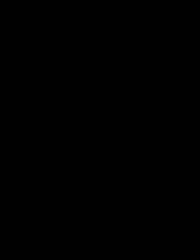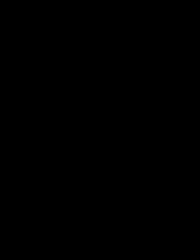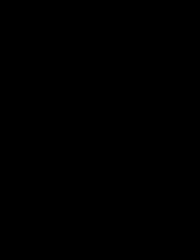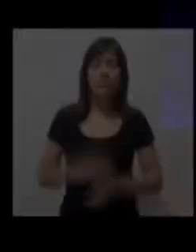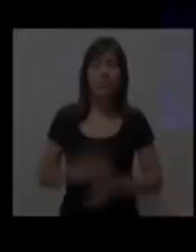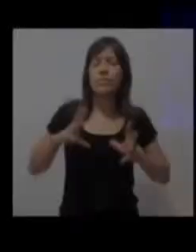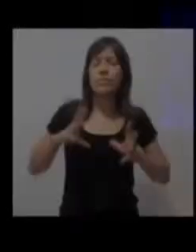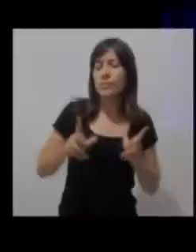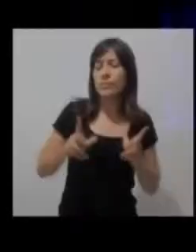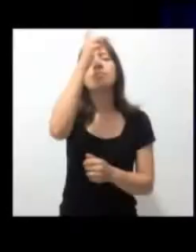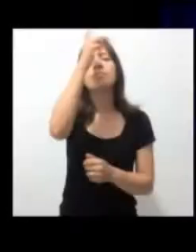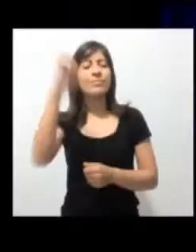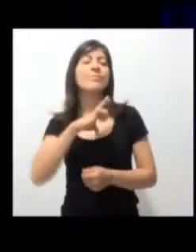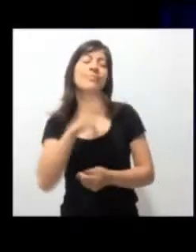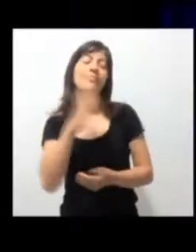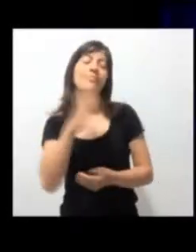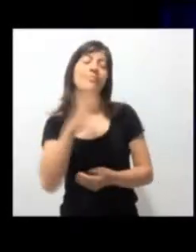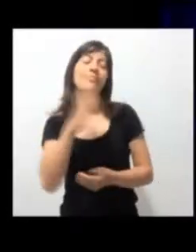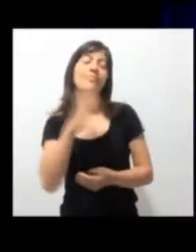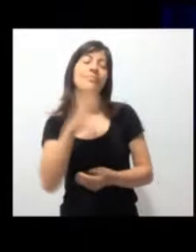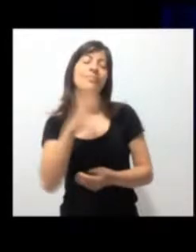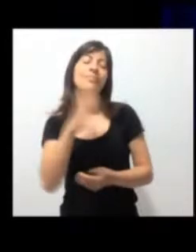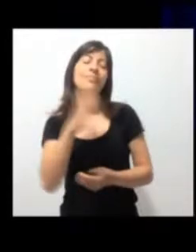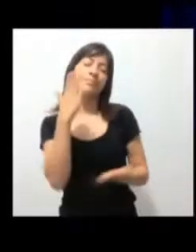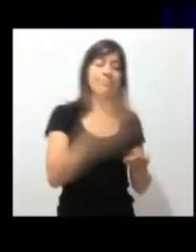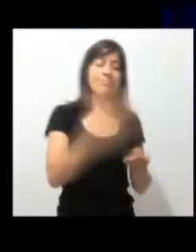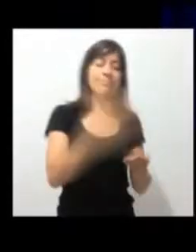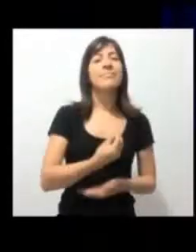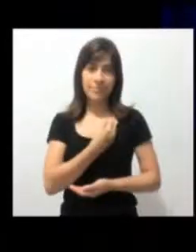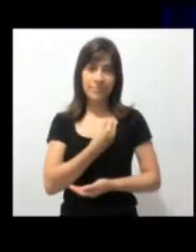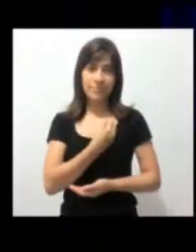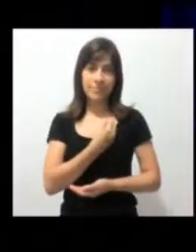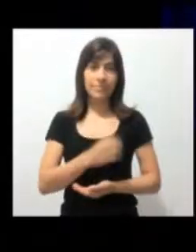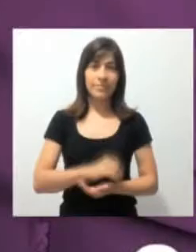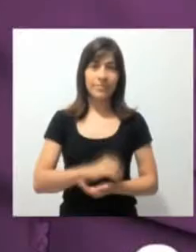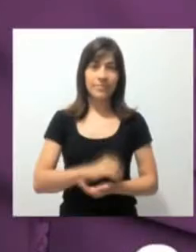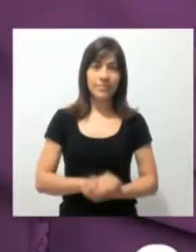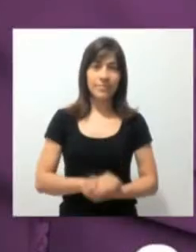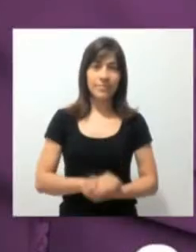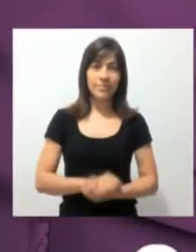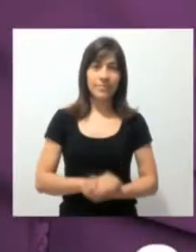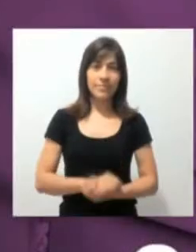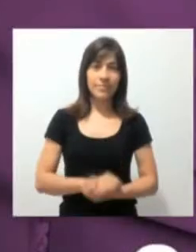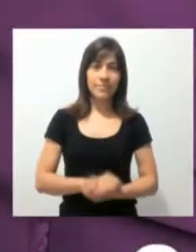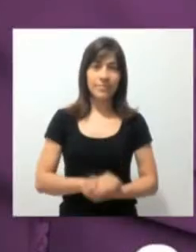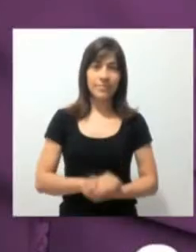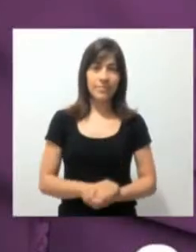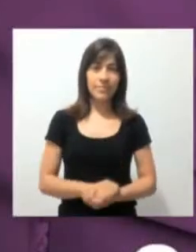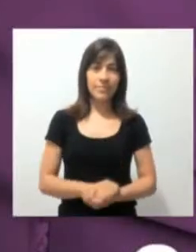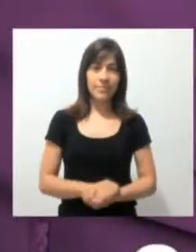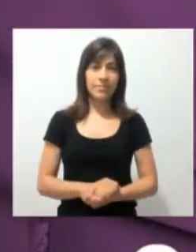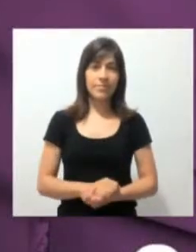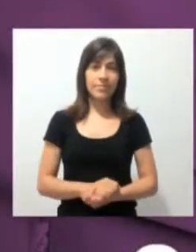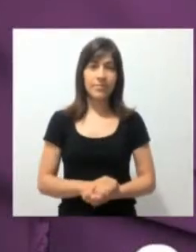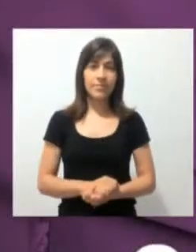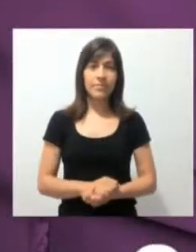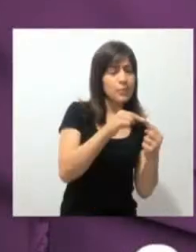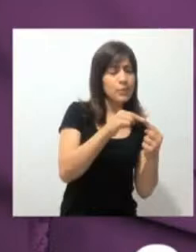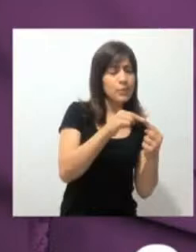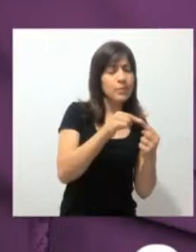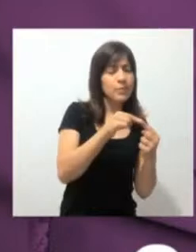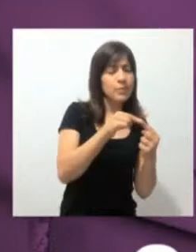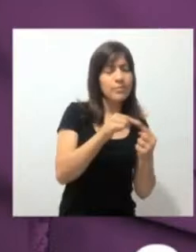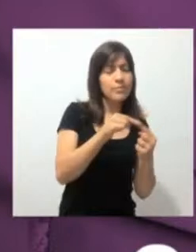Todo mundo encontra obstáculos pelo caminho. Quando você quer alcançar um objetivo,